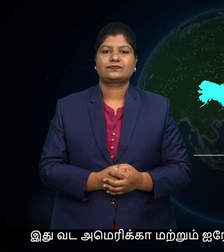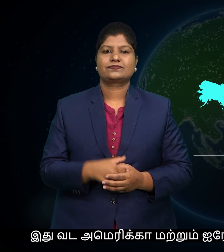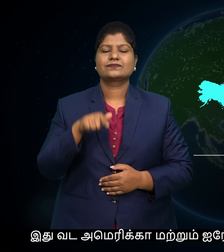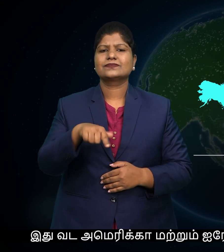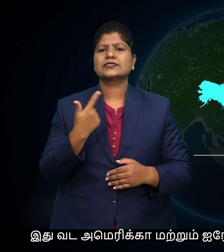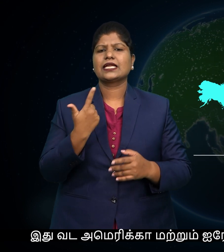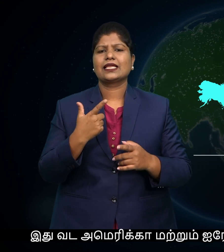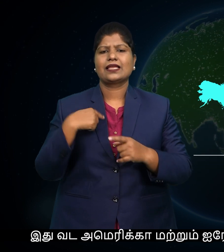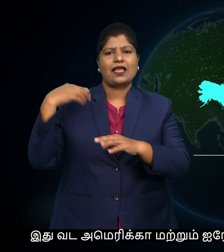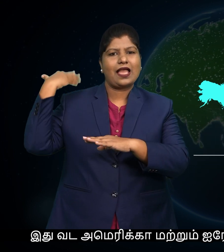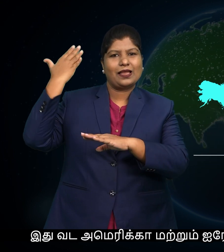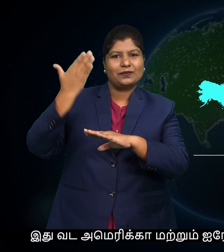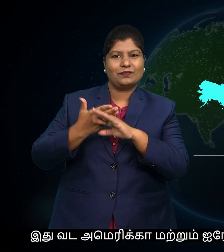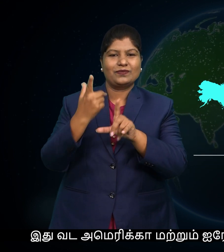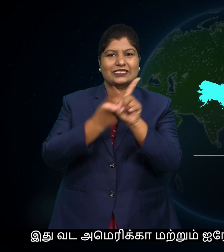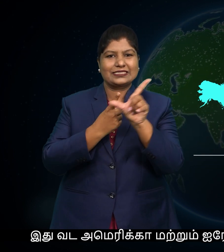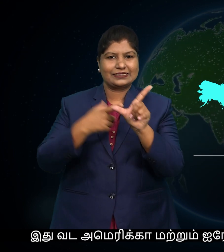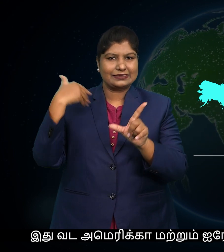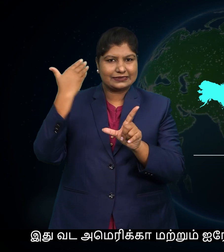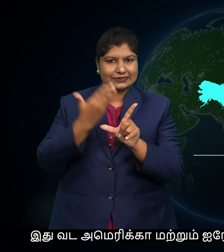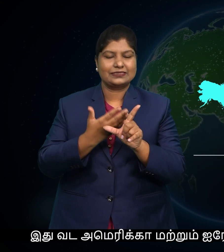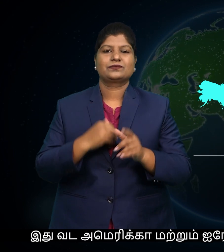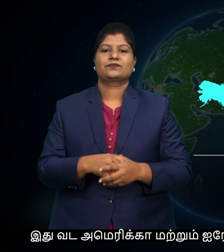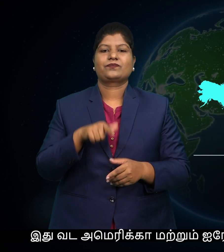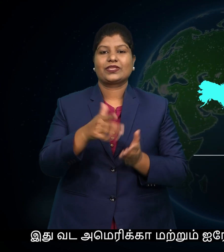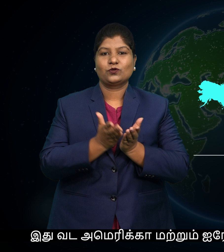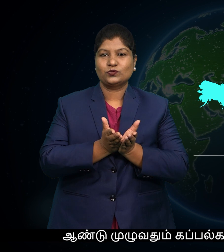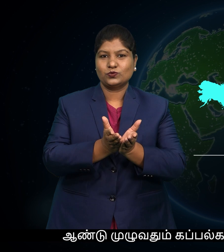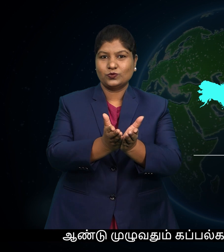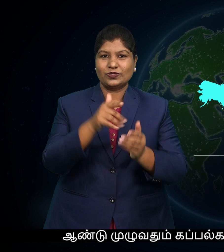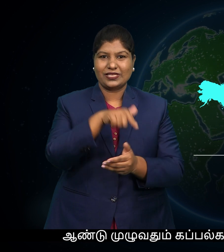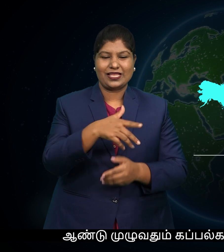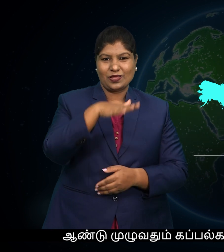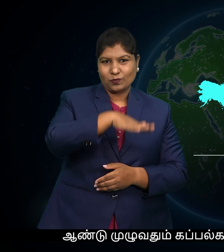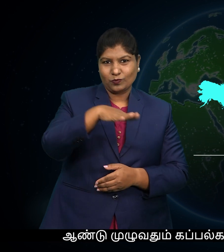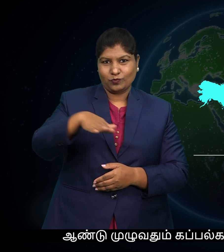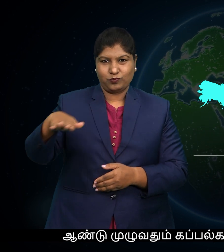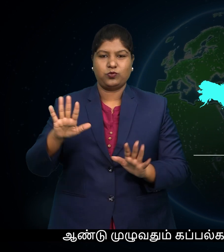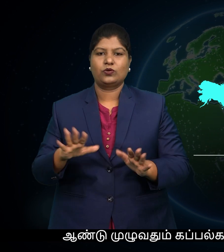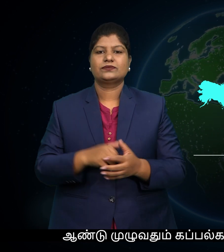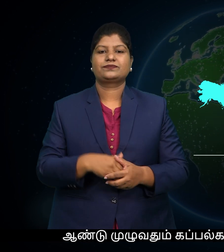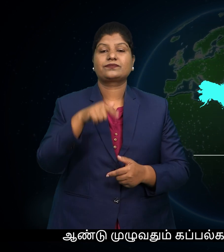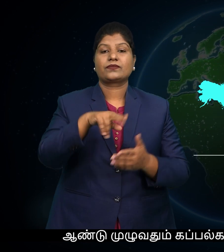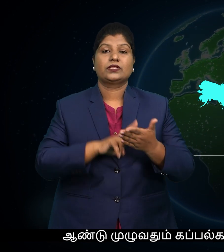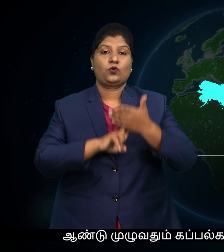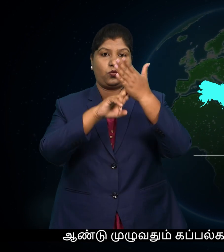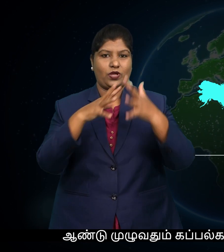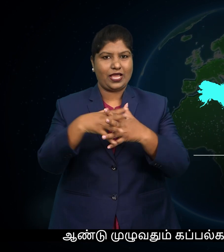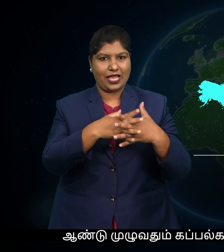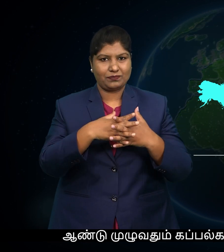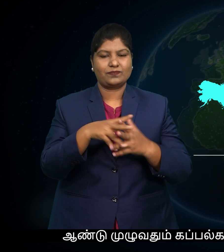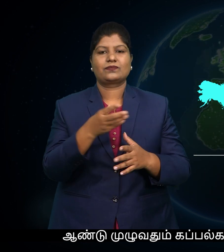இது வட அமெரிக்கா மற்றும் ஐரோப்பாவில் உள்ள துறைமுகங்களுக்கு ஆண்டு முழுவதும் கப்பல்களை பார்வையிட